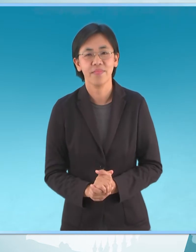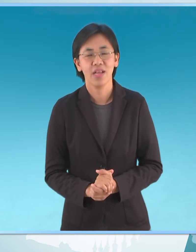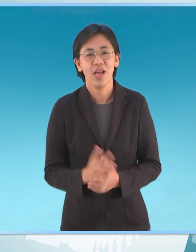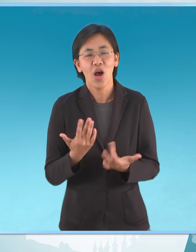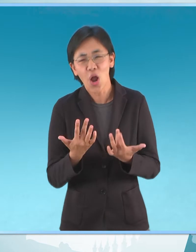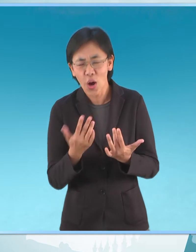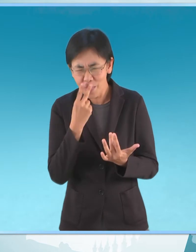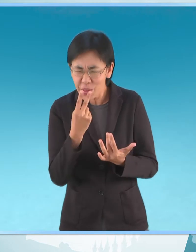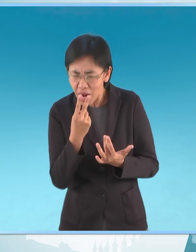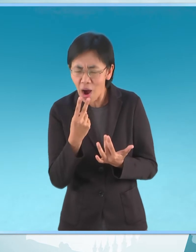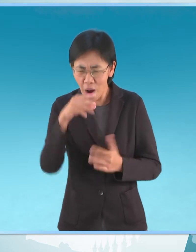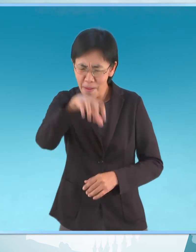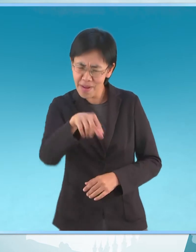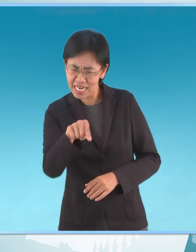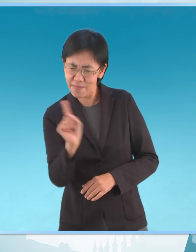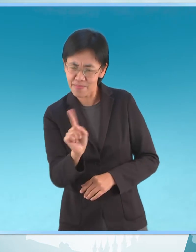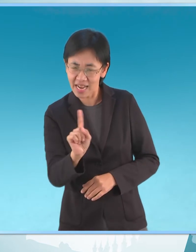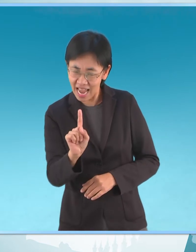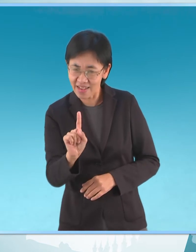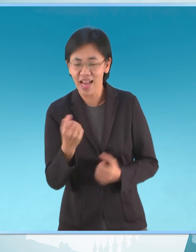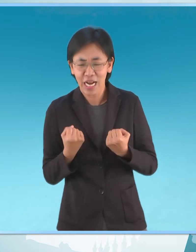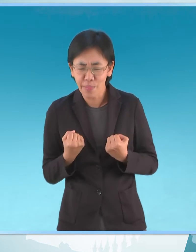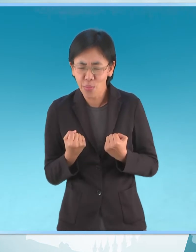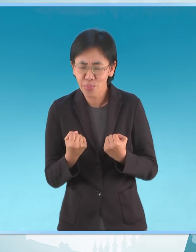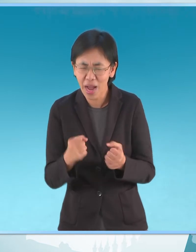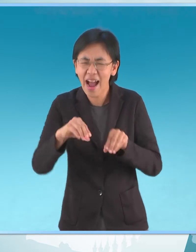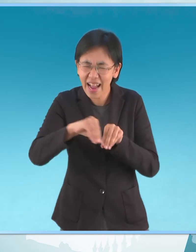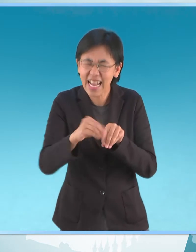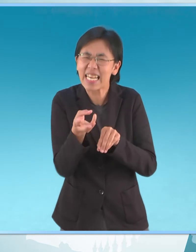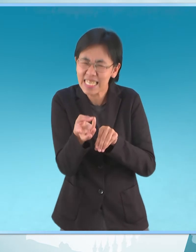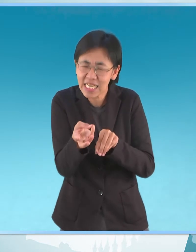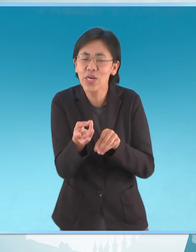ได้ดูกันนะครับว่าหน้าตาของเมืองท่าแขกเป็นยังไงนั่งรถต่อไปนิดเดียว